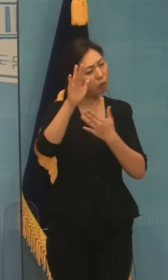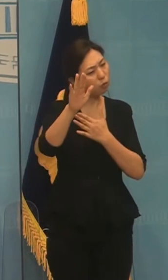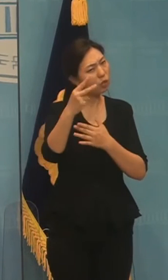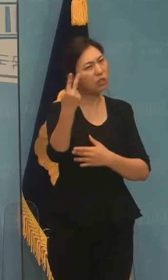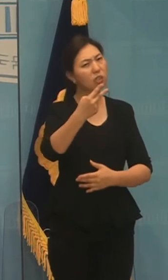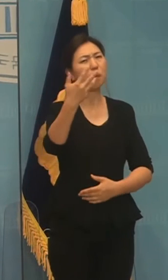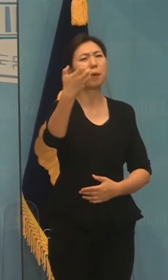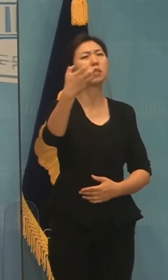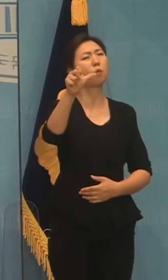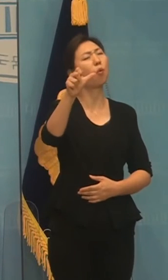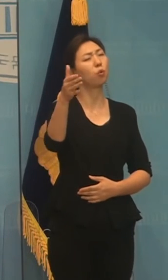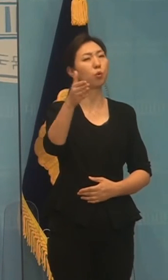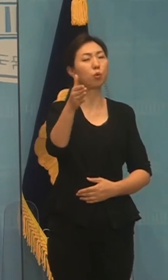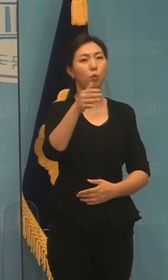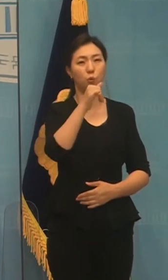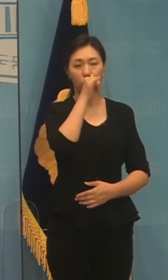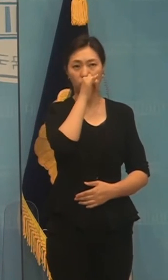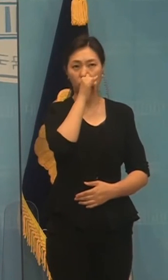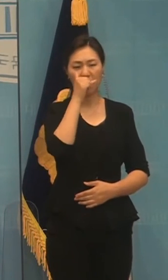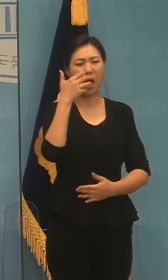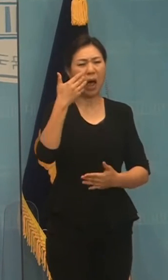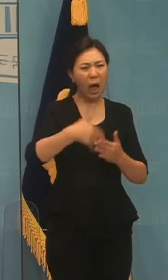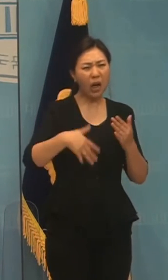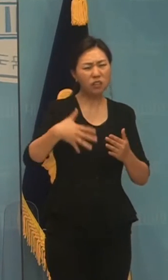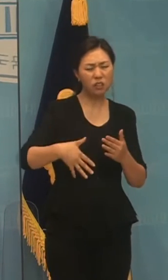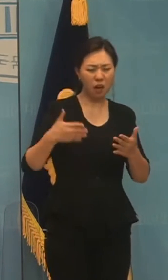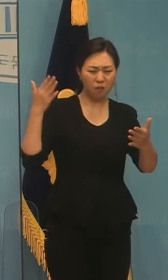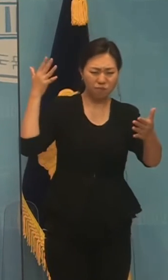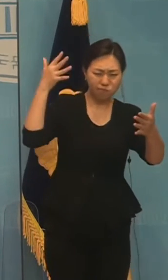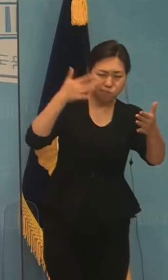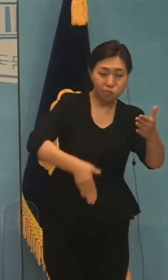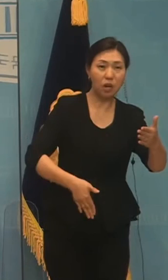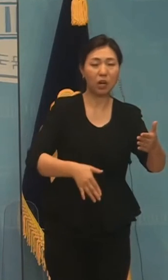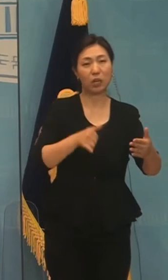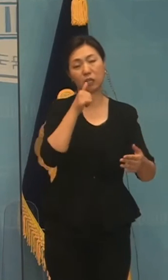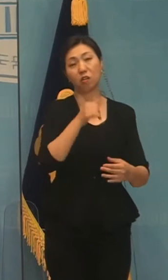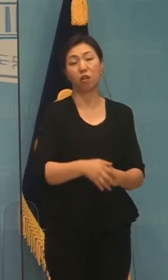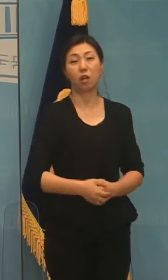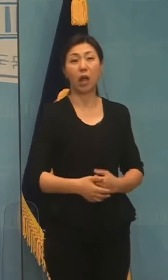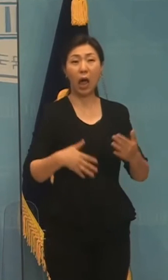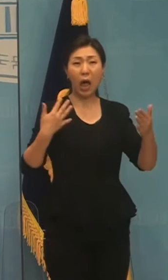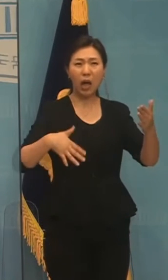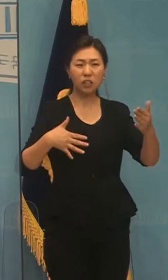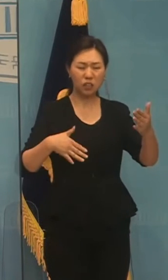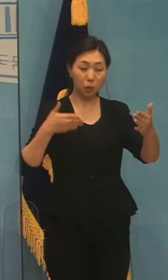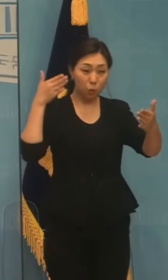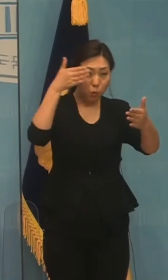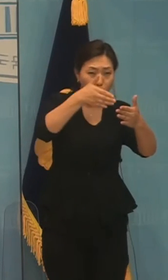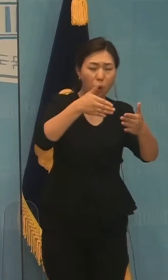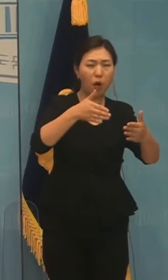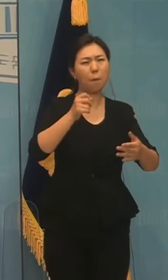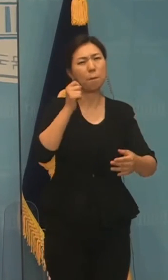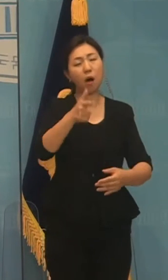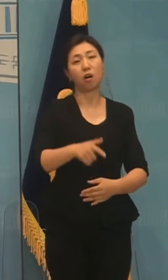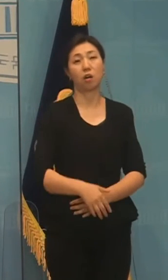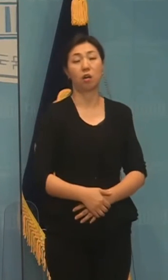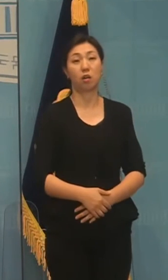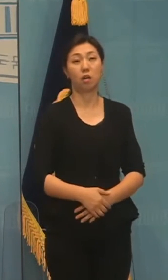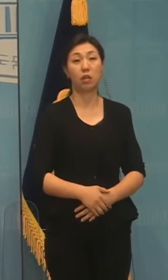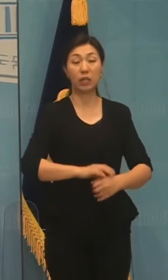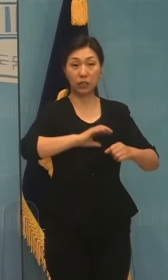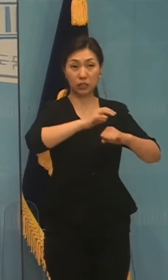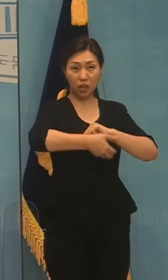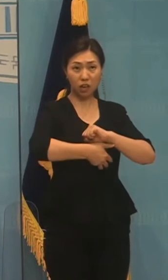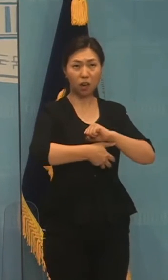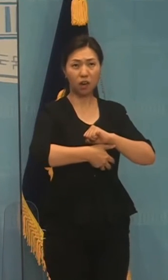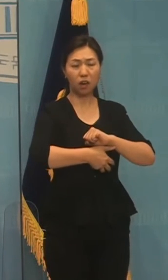2085년경입니다. 아직 멀었습니다. 재생에너지 확대가 명백한 세계적 흐름으로 자리 잡은 것